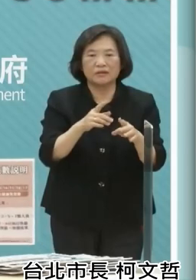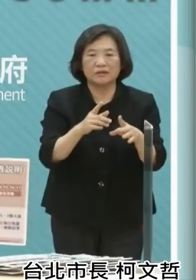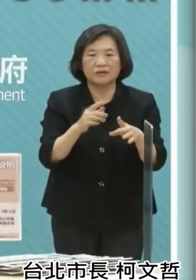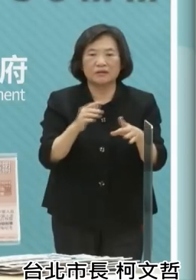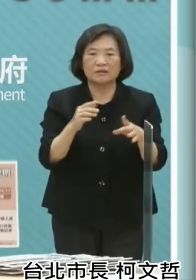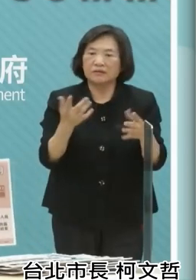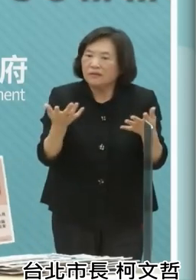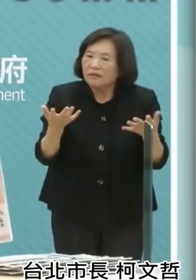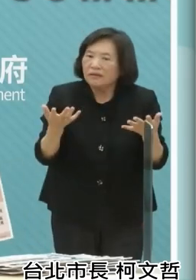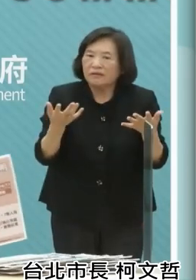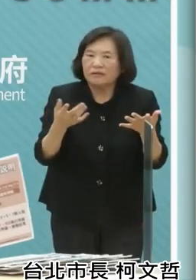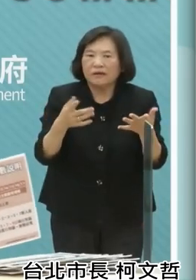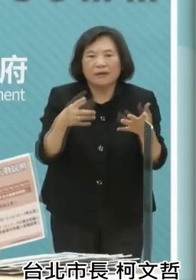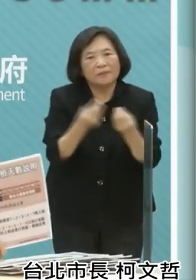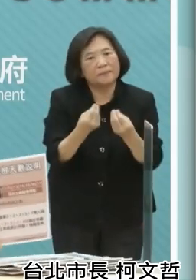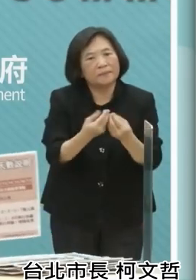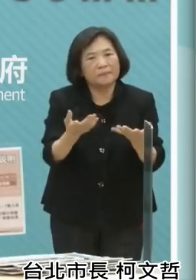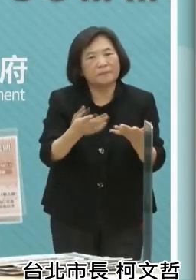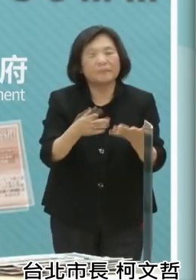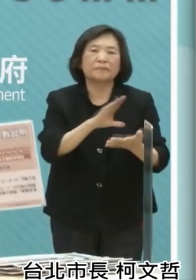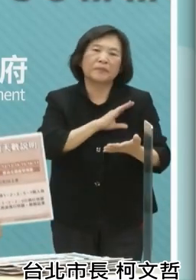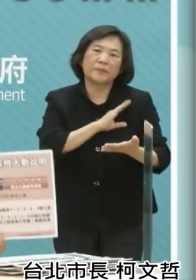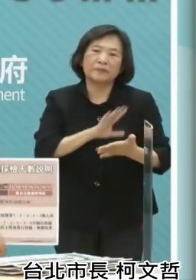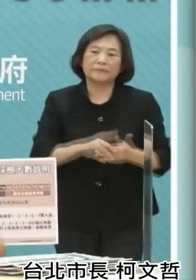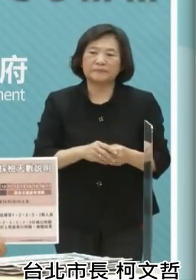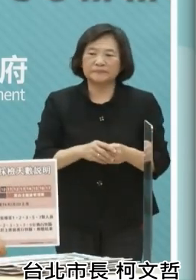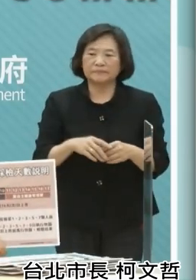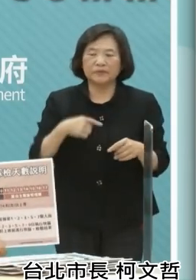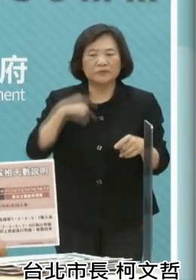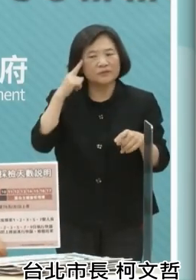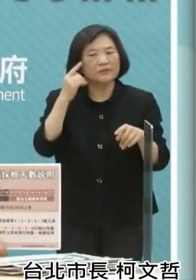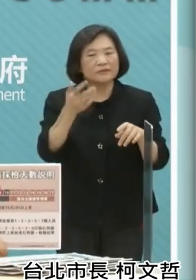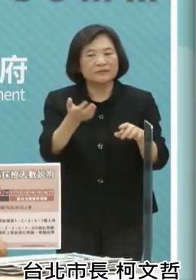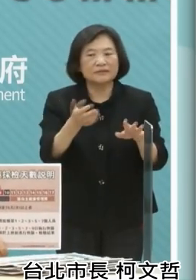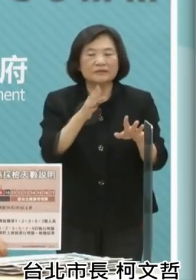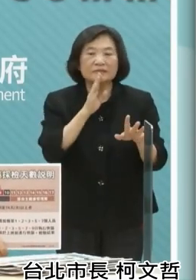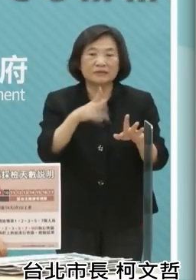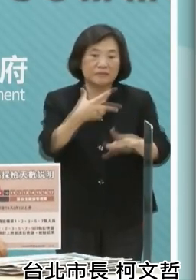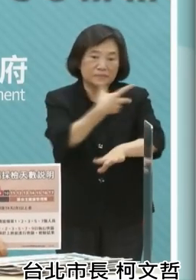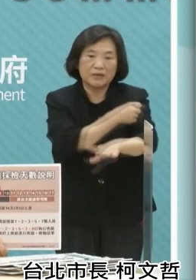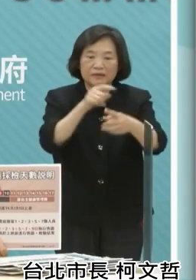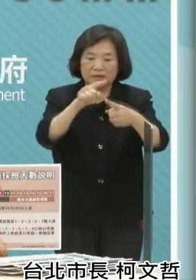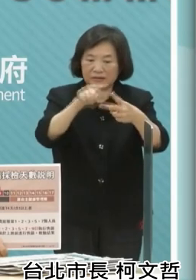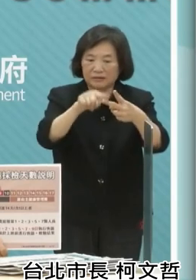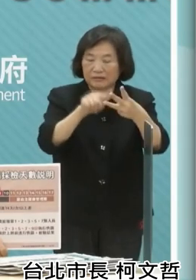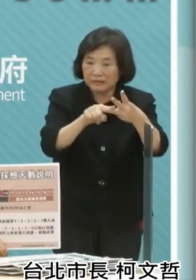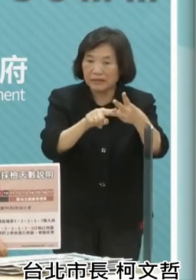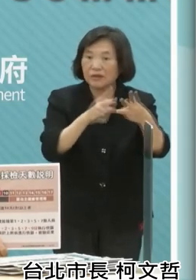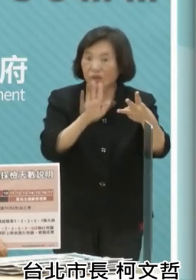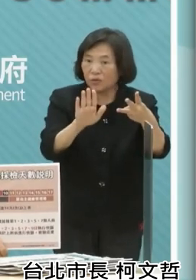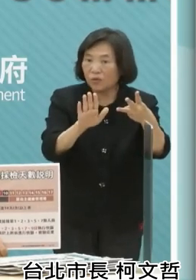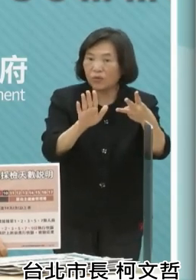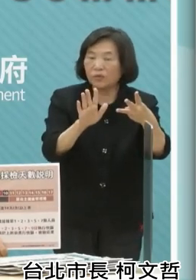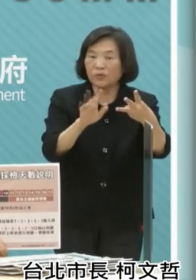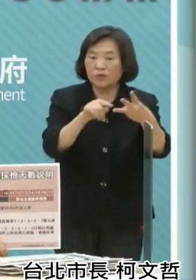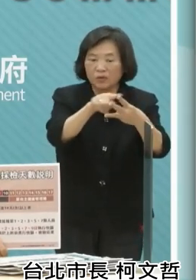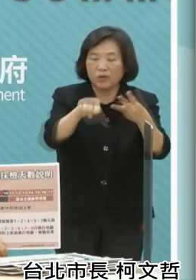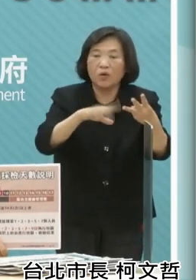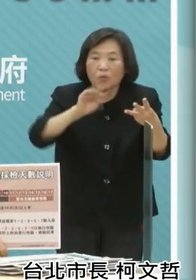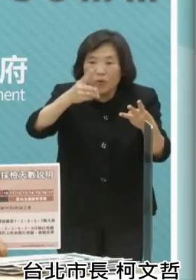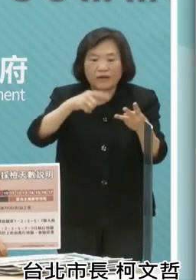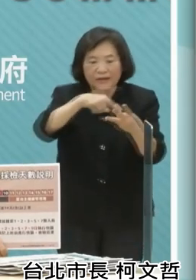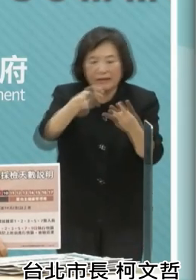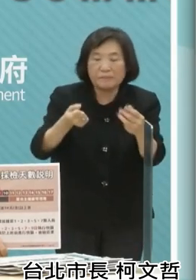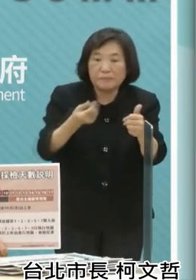样。那所以要用这个原则的哈，还是用那个打满3剂的，因为打满3剂啊，真的万一被感